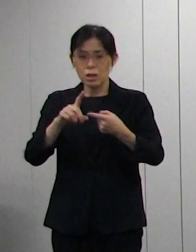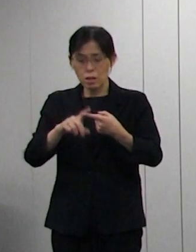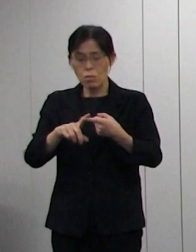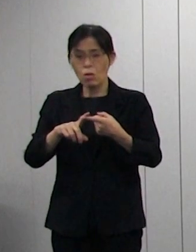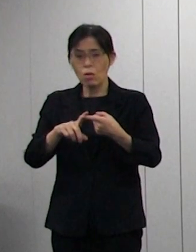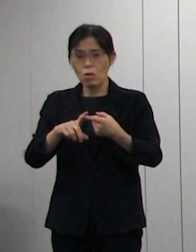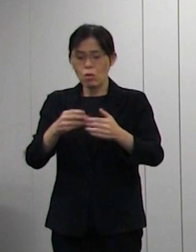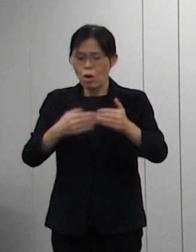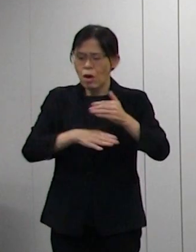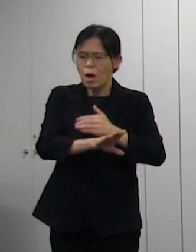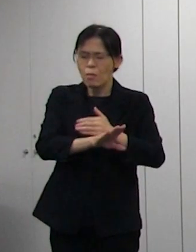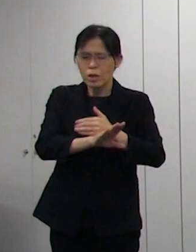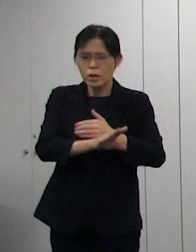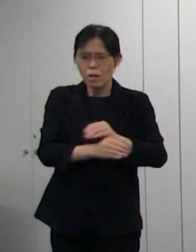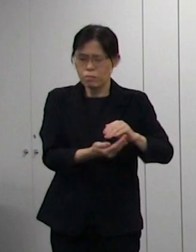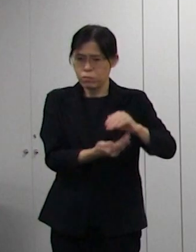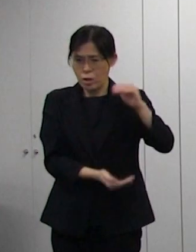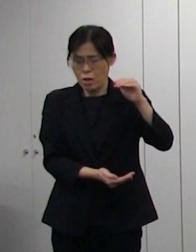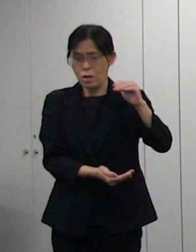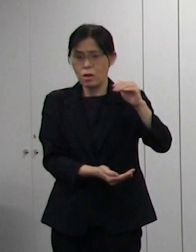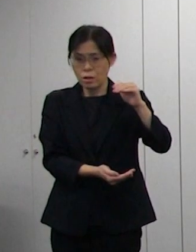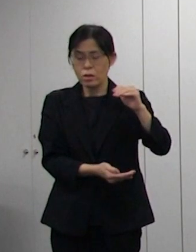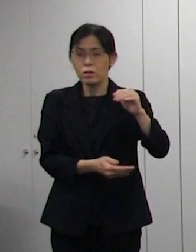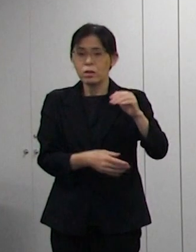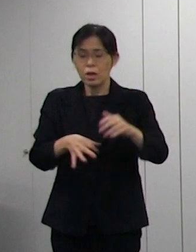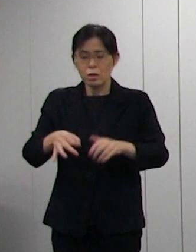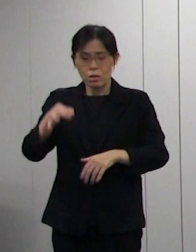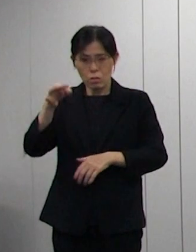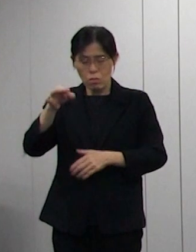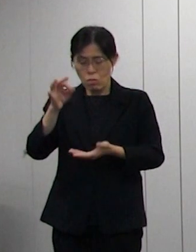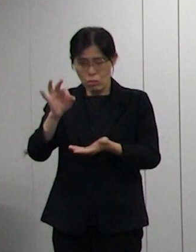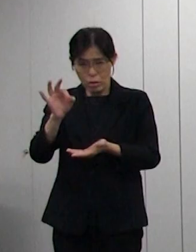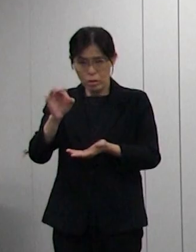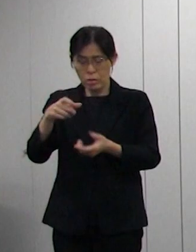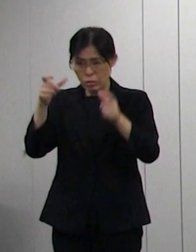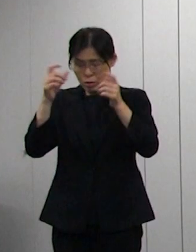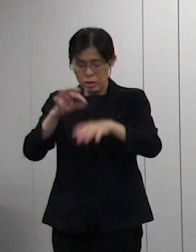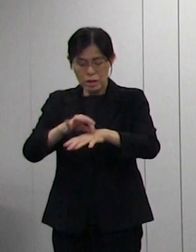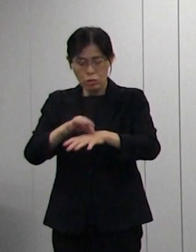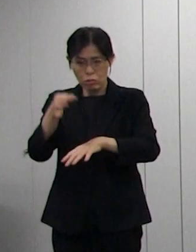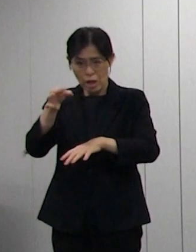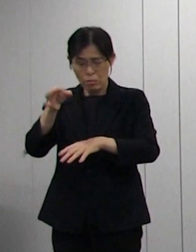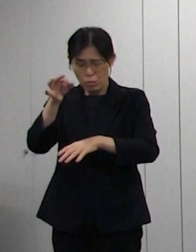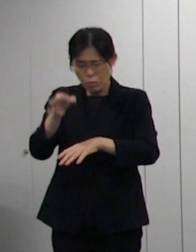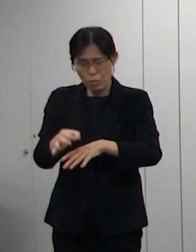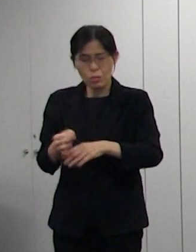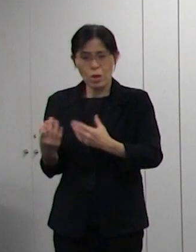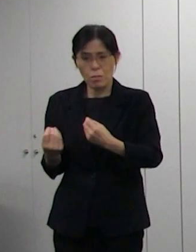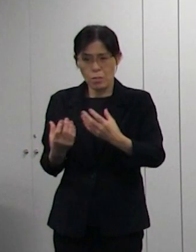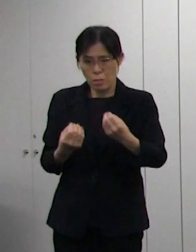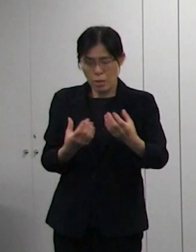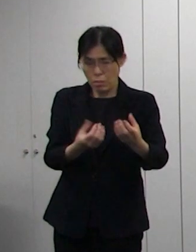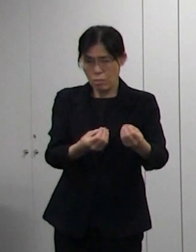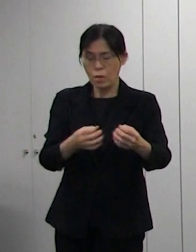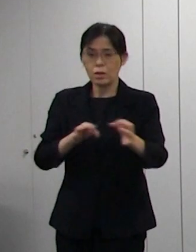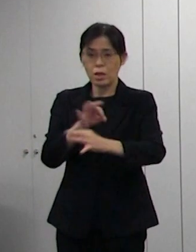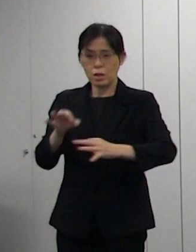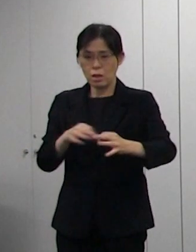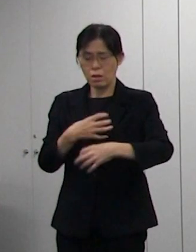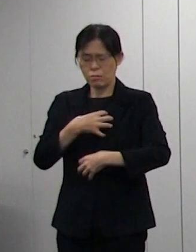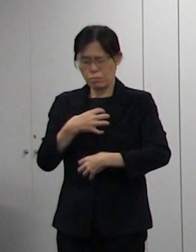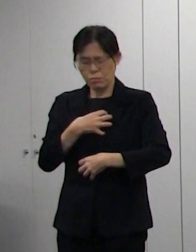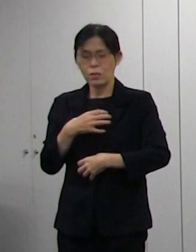全国的にも余剰在庫の発生により価格が低迷してきており、生産者の経営を圧迫しております